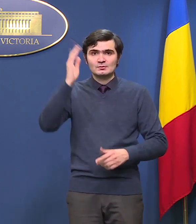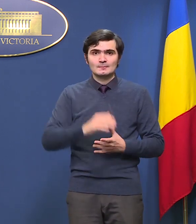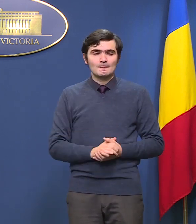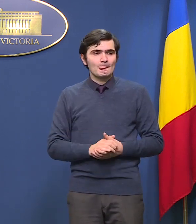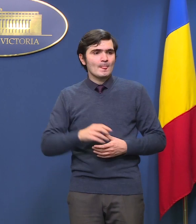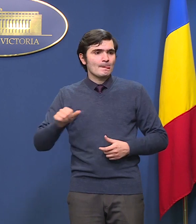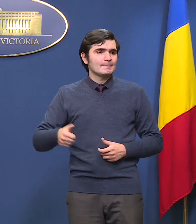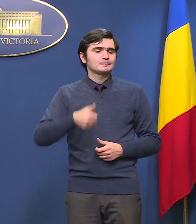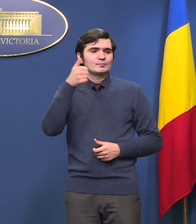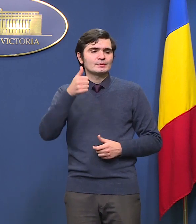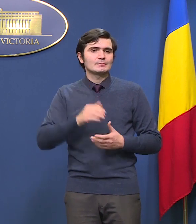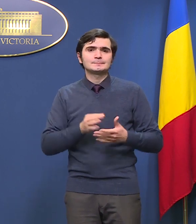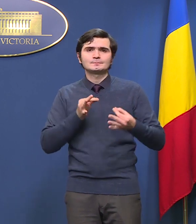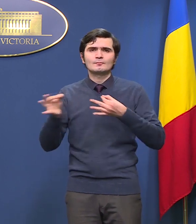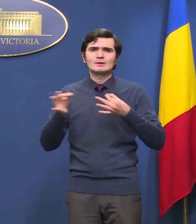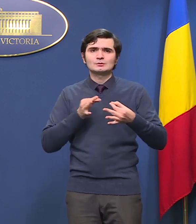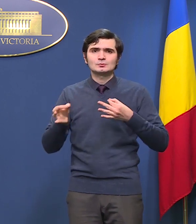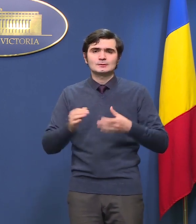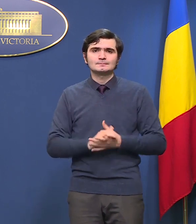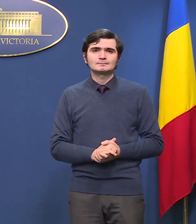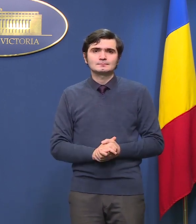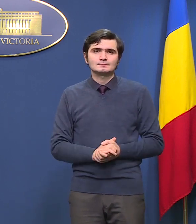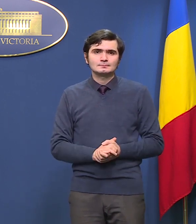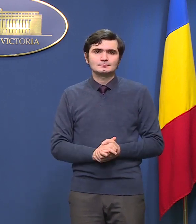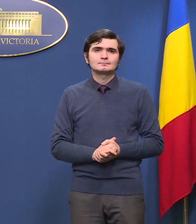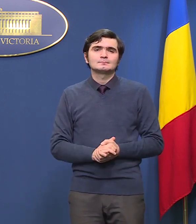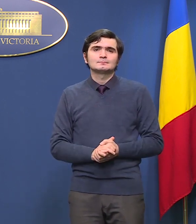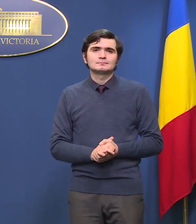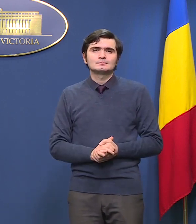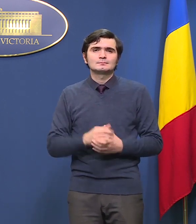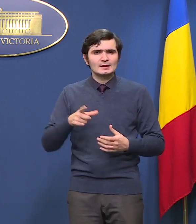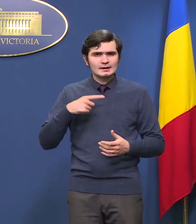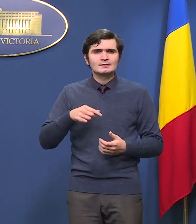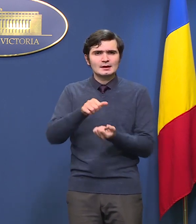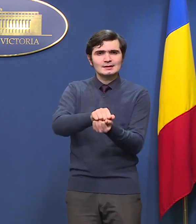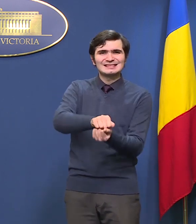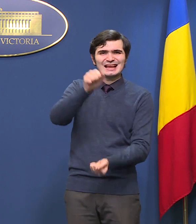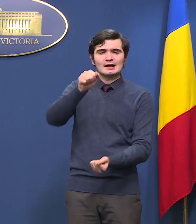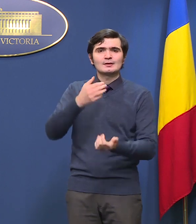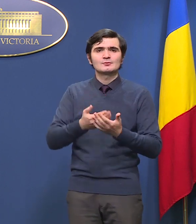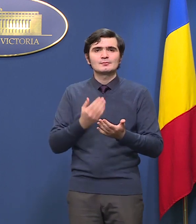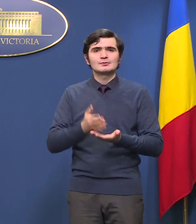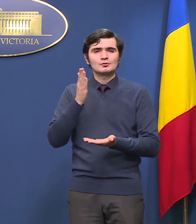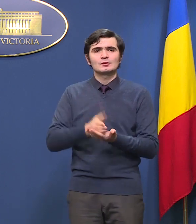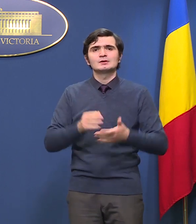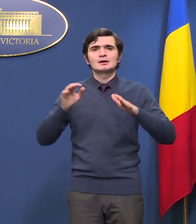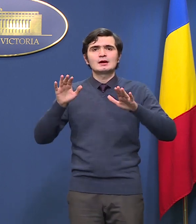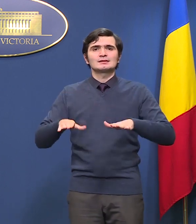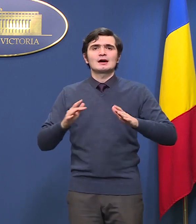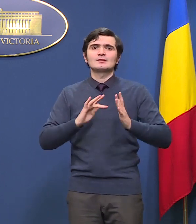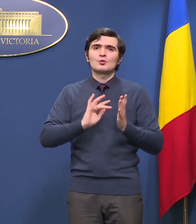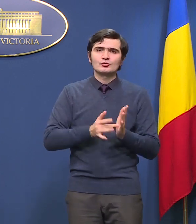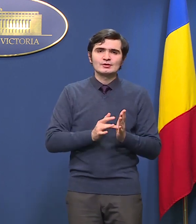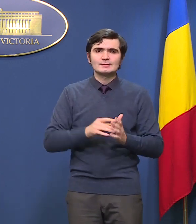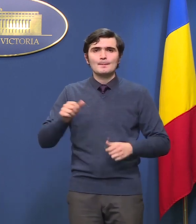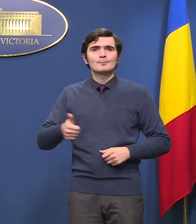Prima măsură care am luat-o și este cuprinsă în decretul pentru instituirea stării de urgență a